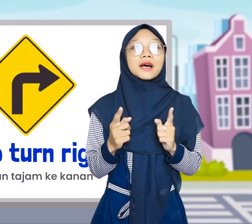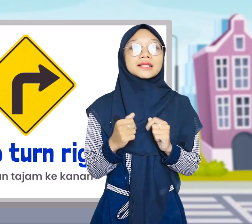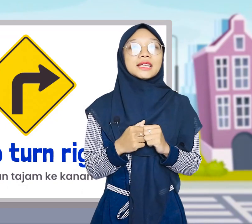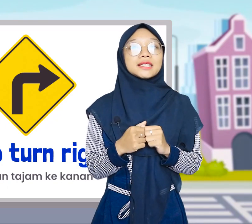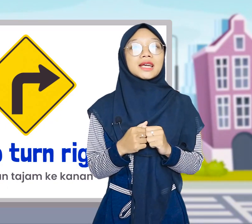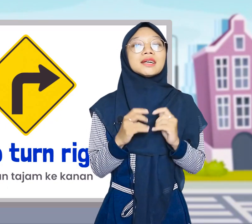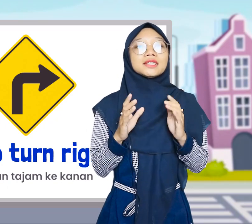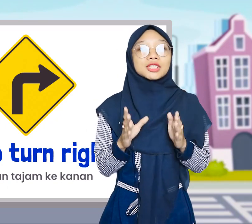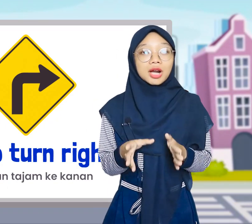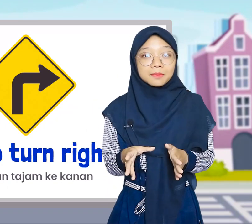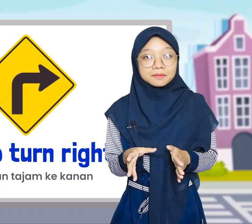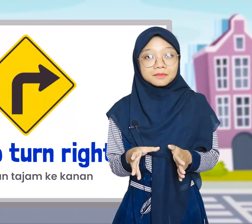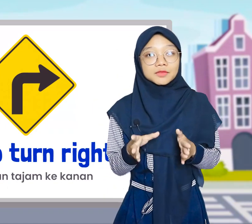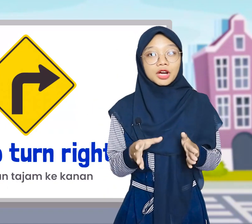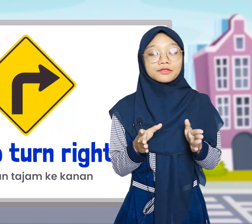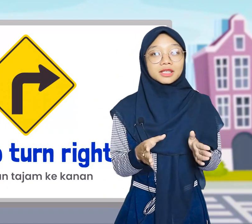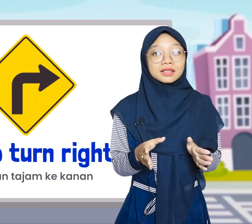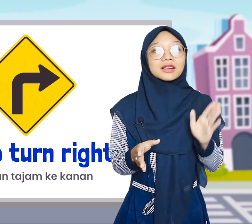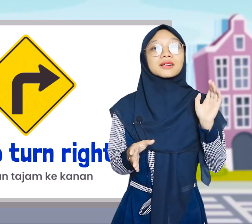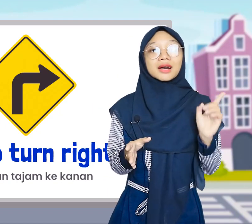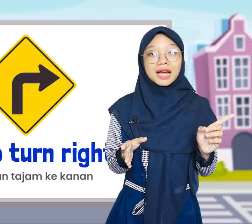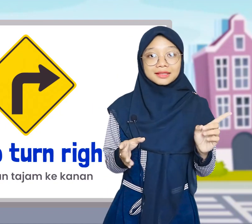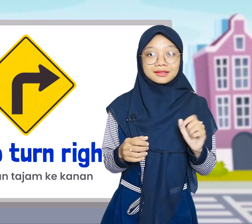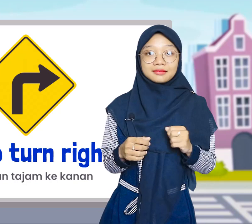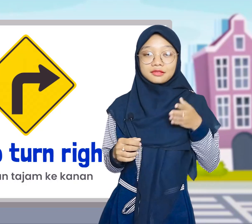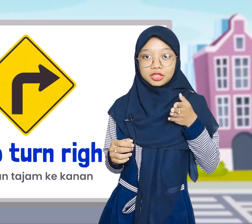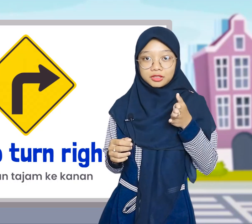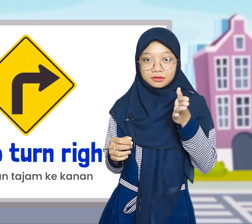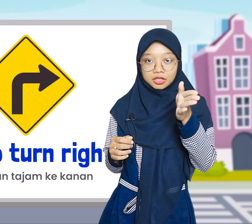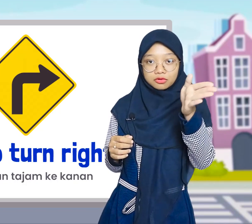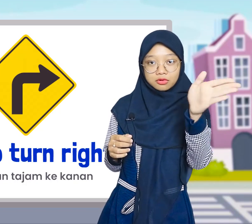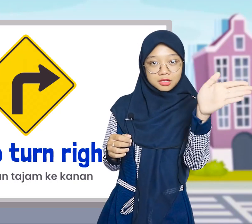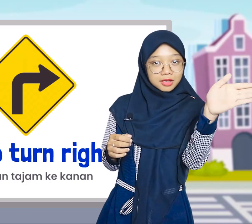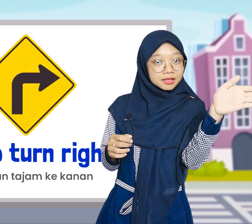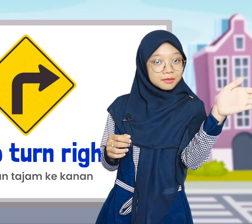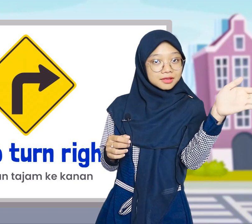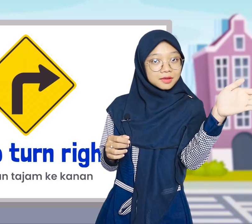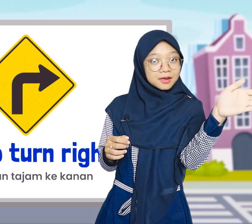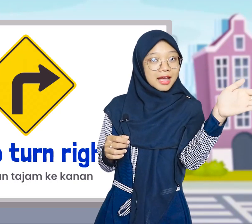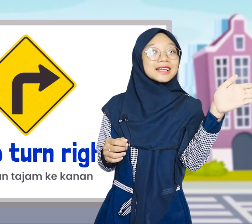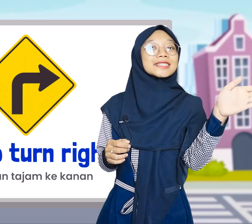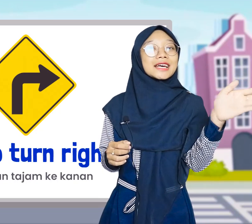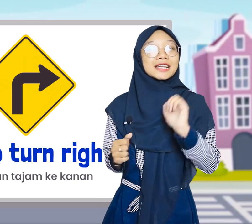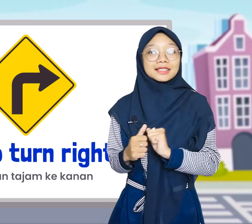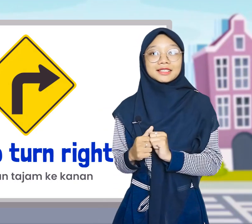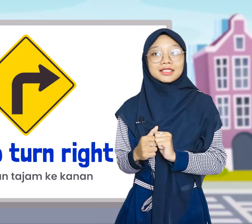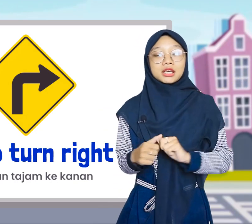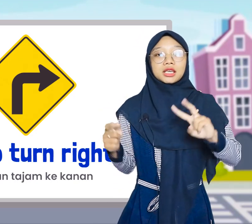bahasa Inggrisnya sharp traffic light. Tikungan tajam ke sebelah kanan.